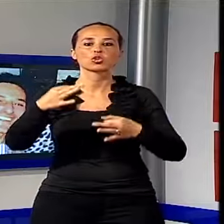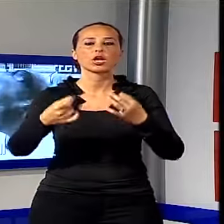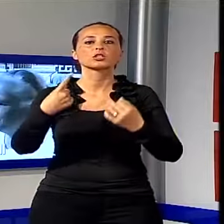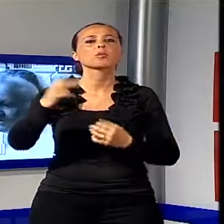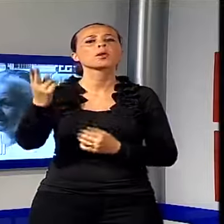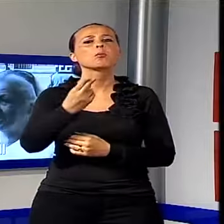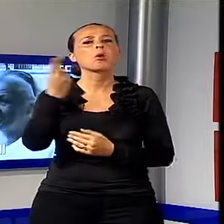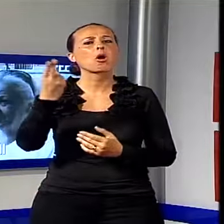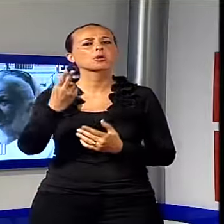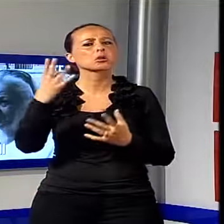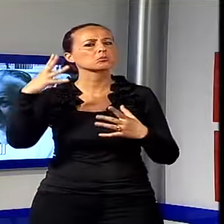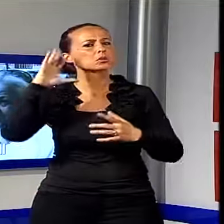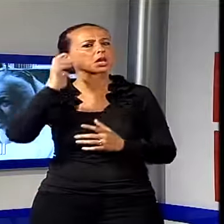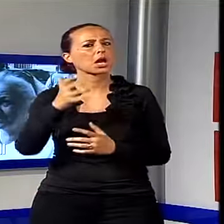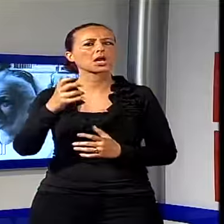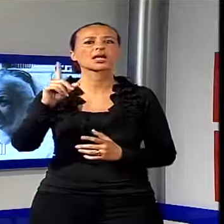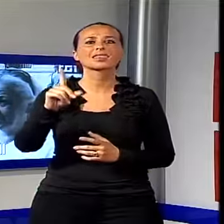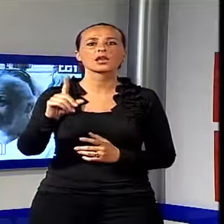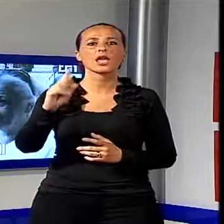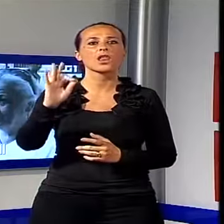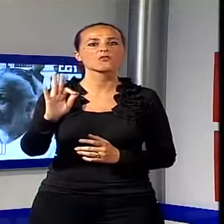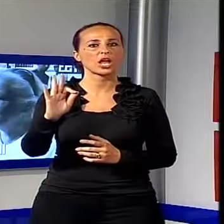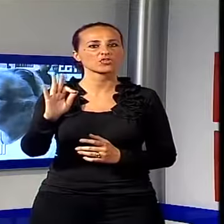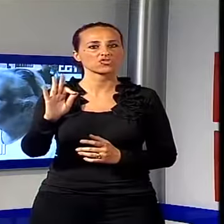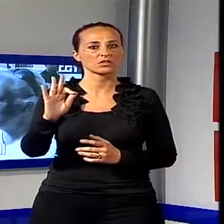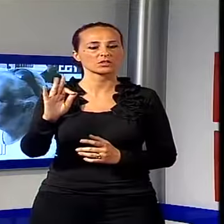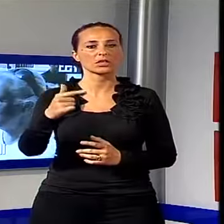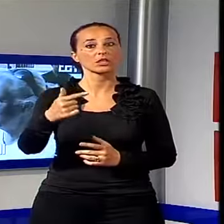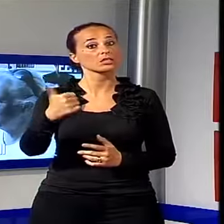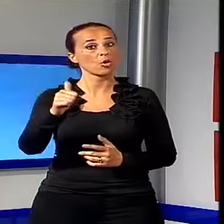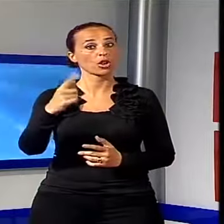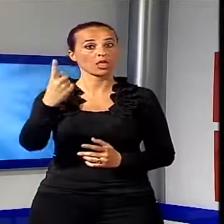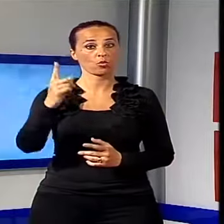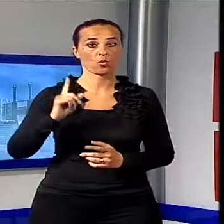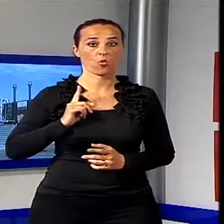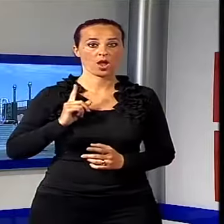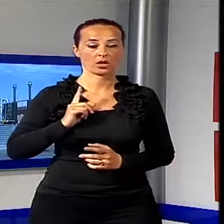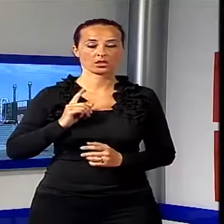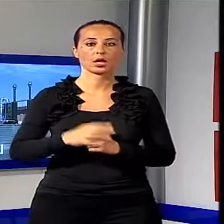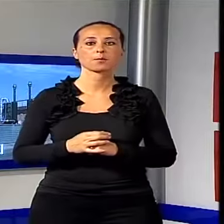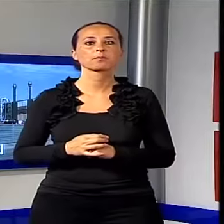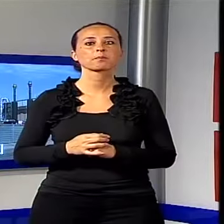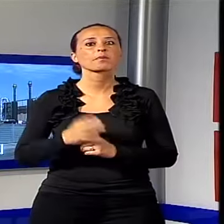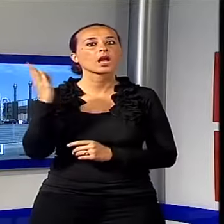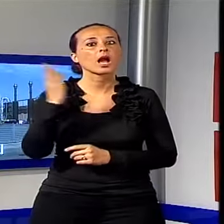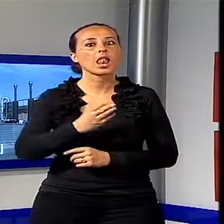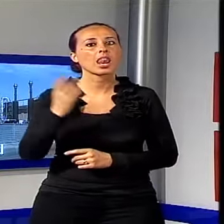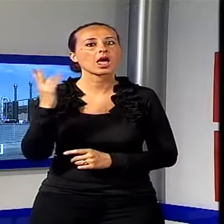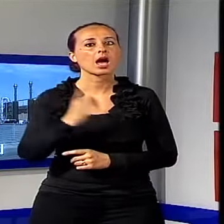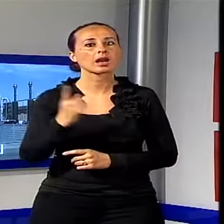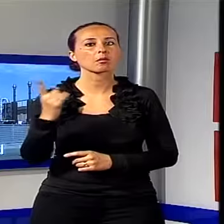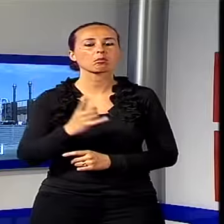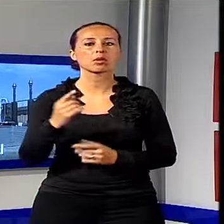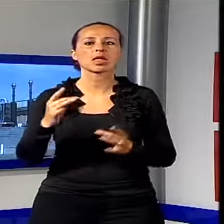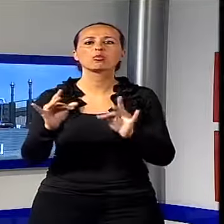a testimoniare ci sarà anche una guardia carceraria. Allarme e polveri sottili, seri dubbi sull'efficienza